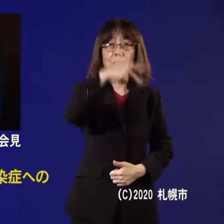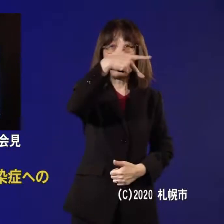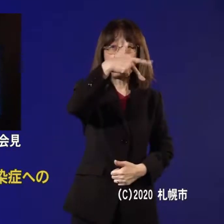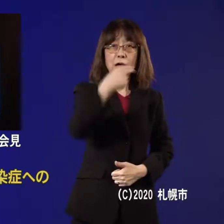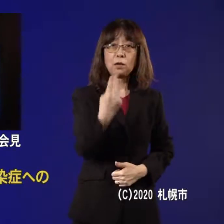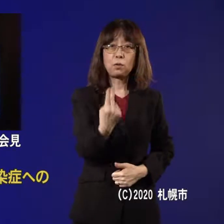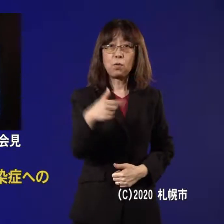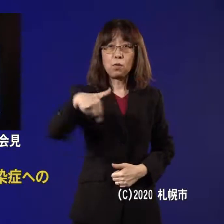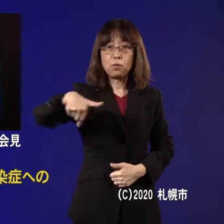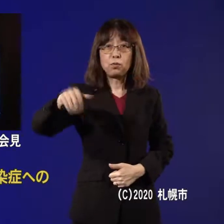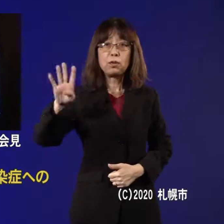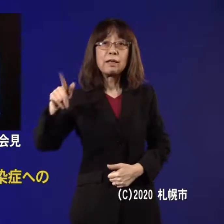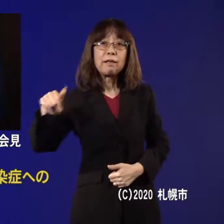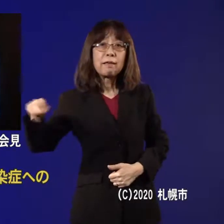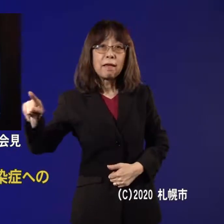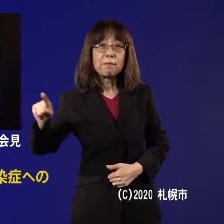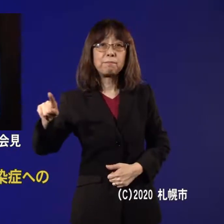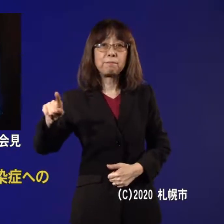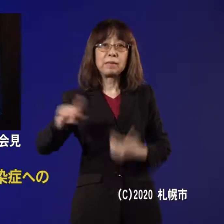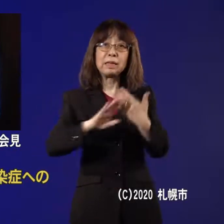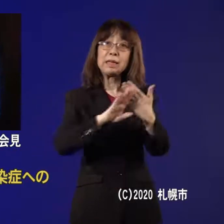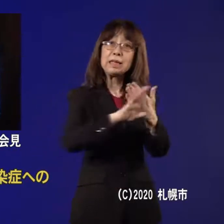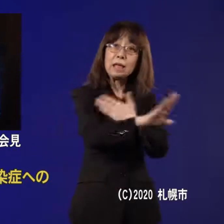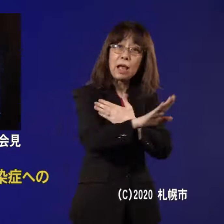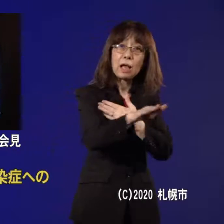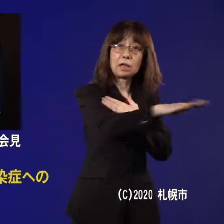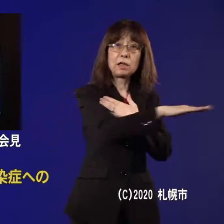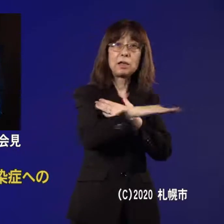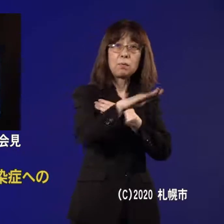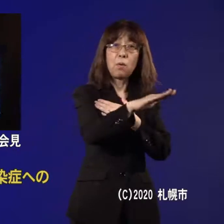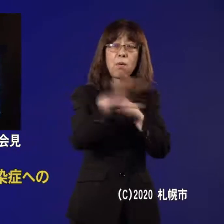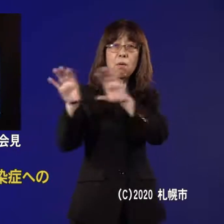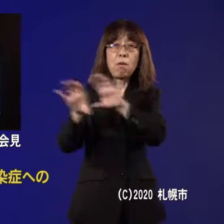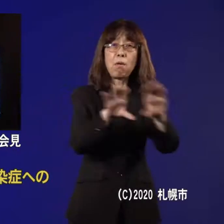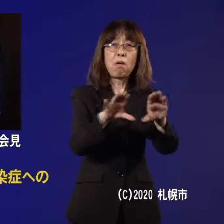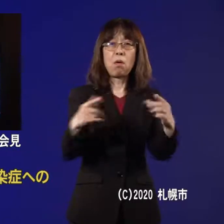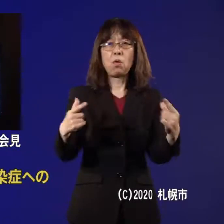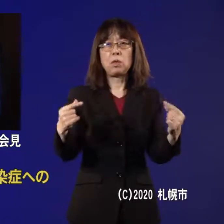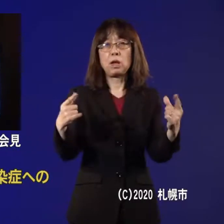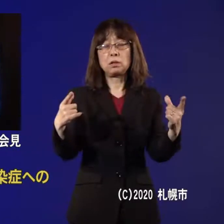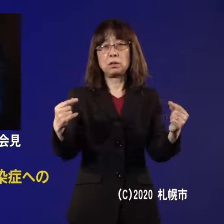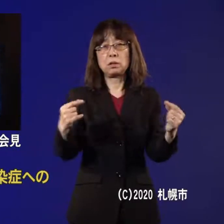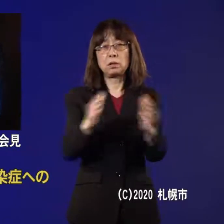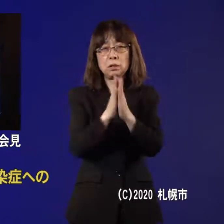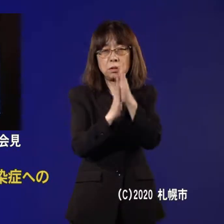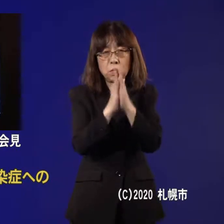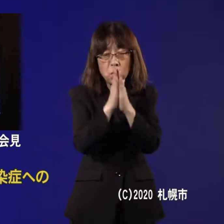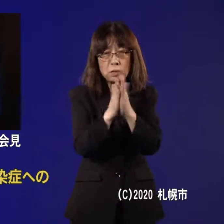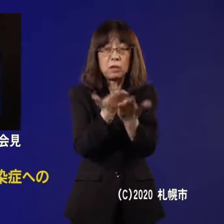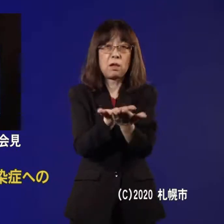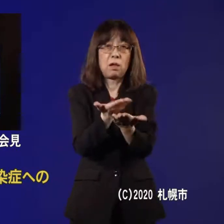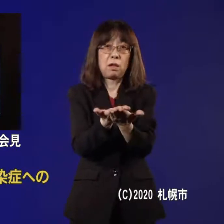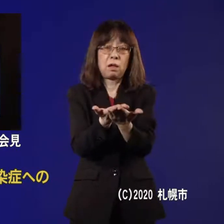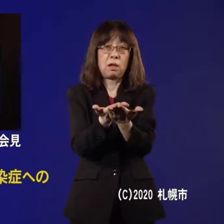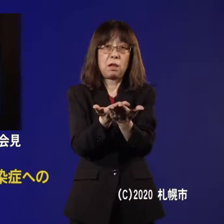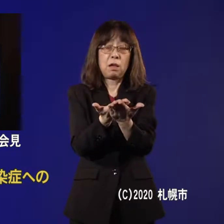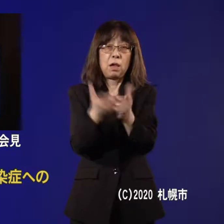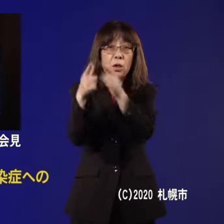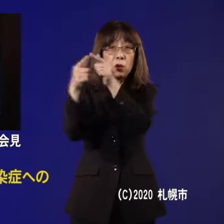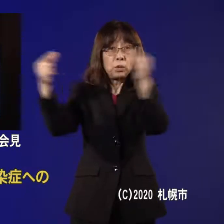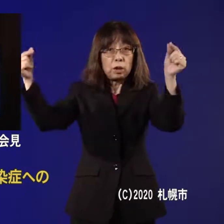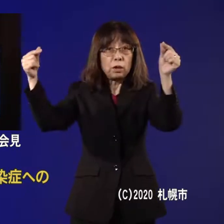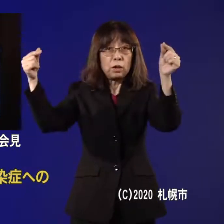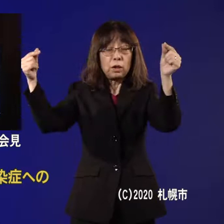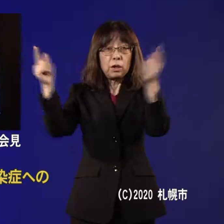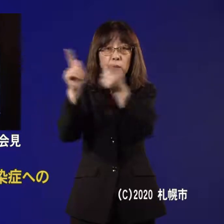の都道府県についても同じように要請をすると、これは国の対処方針ということが変わ